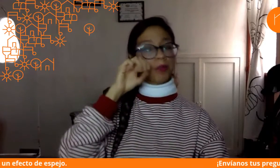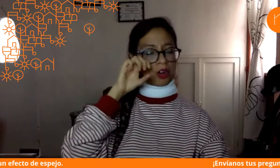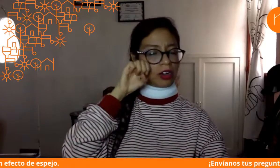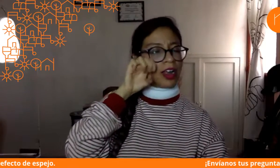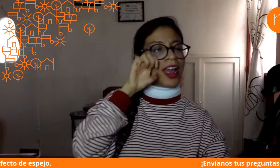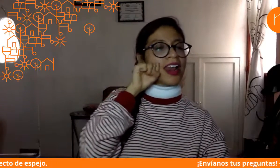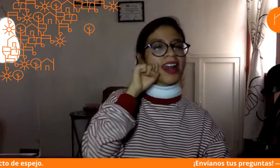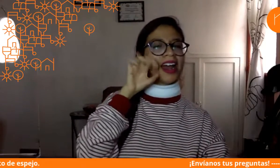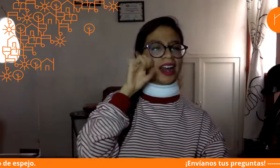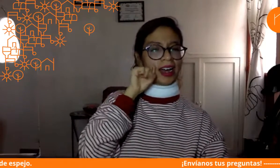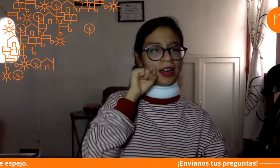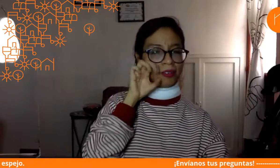limón, naranja.